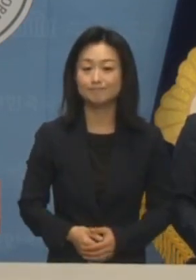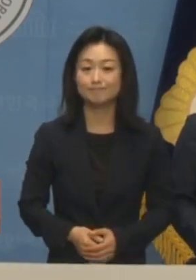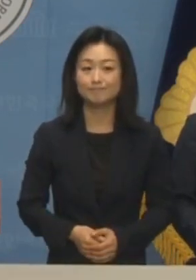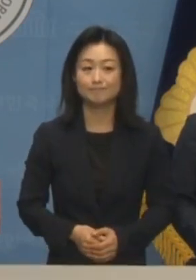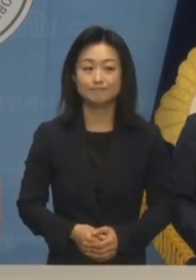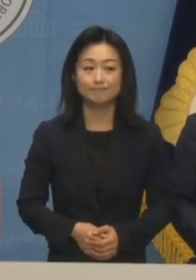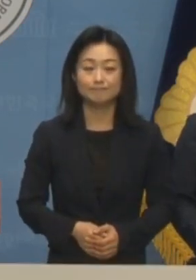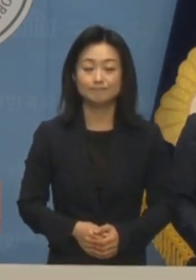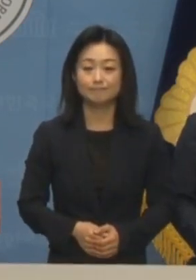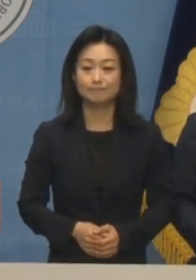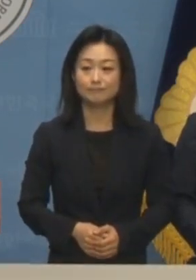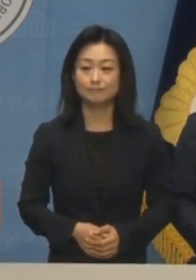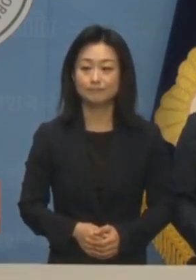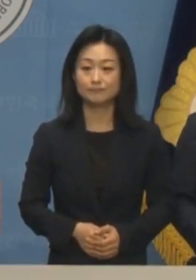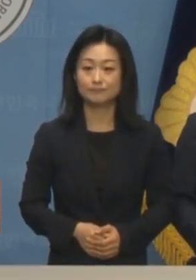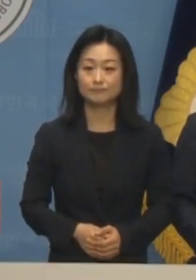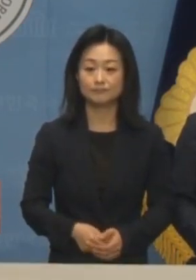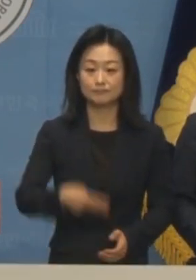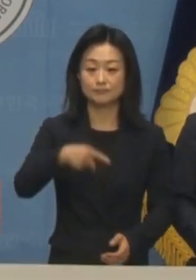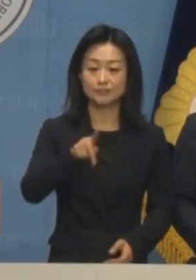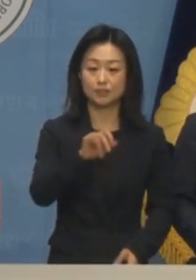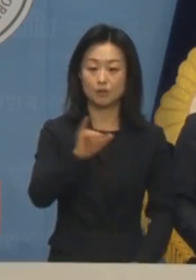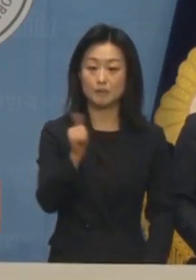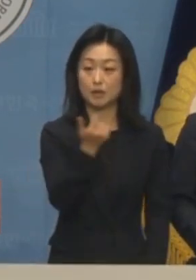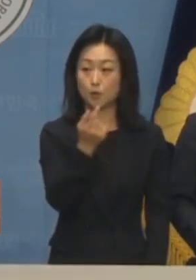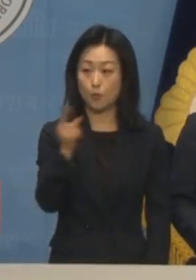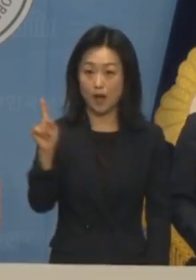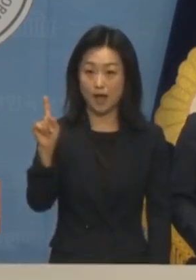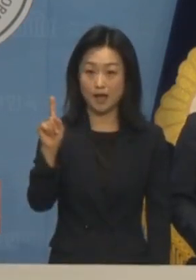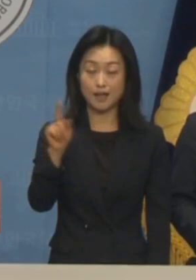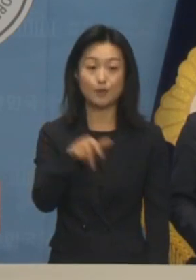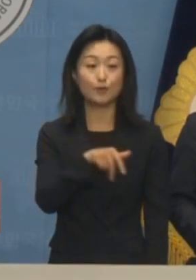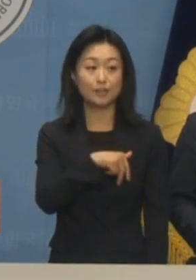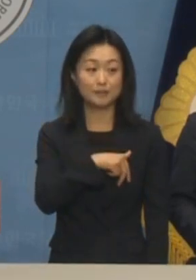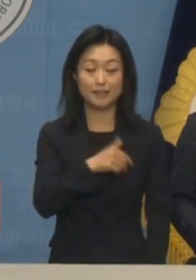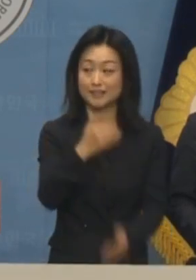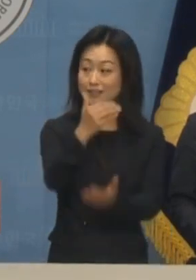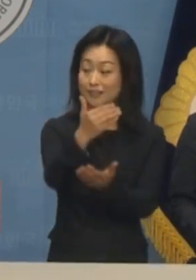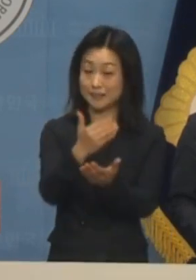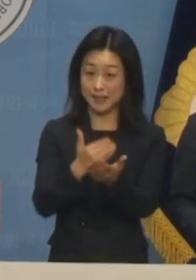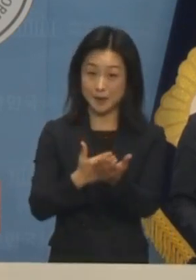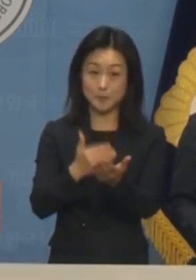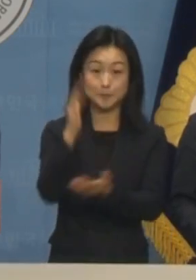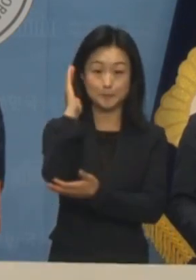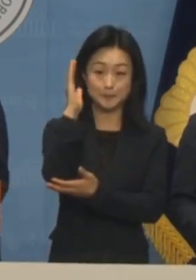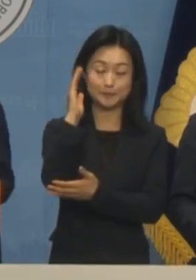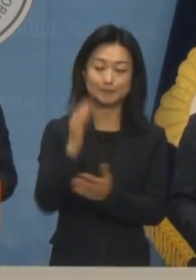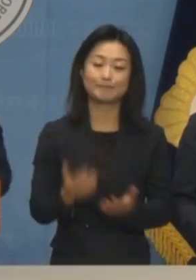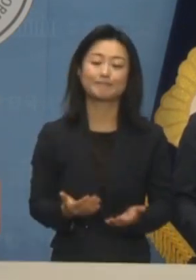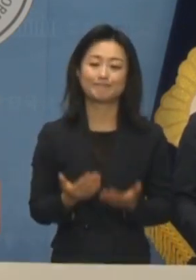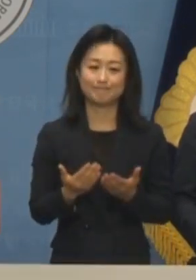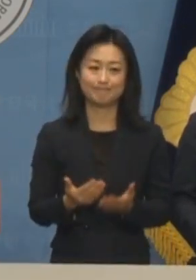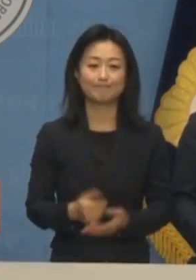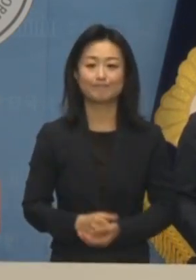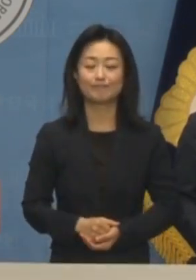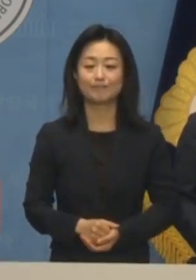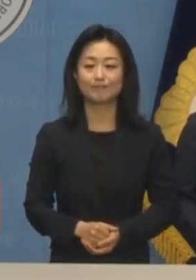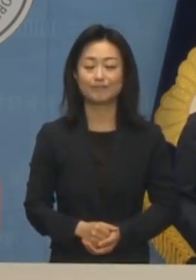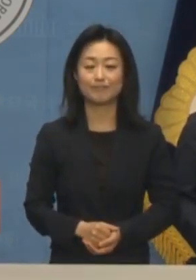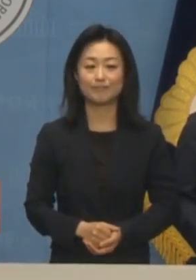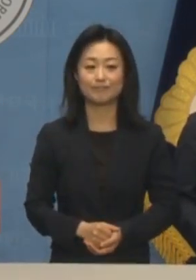예, 그럼 서미화 의원님께서 회견문 낭독을 시작해 주시겠습니다.